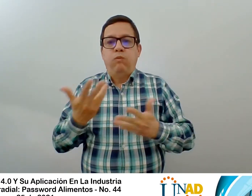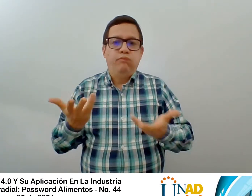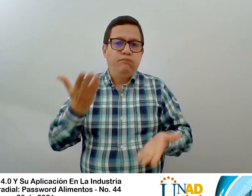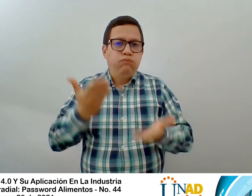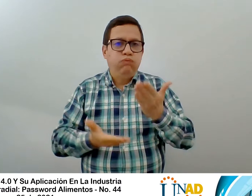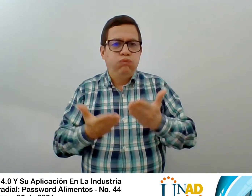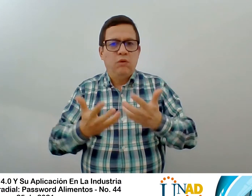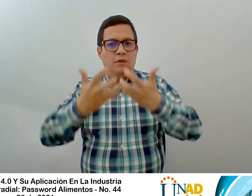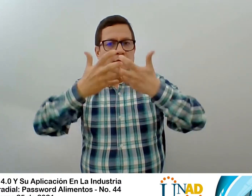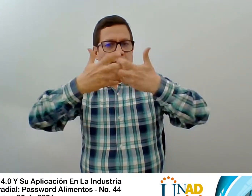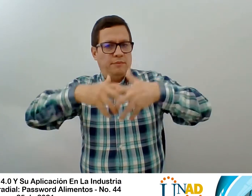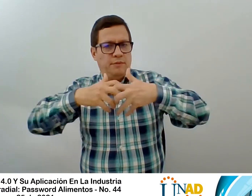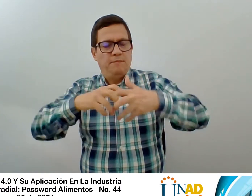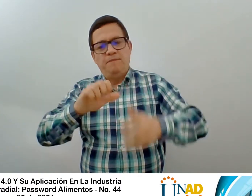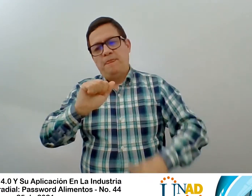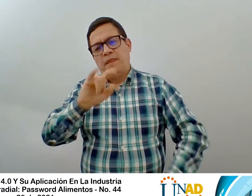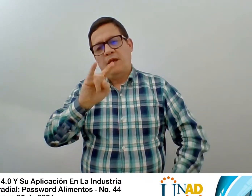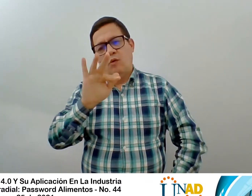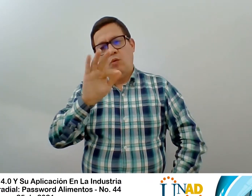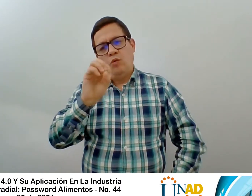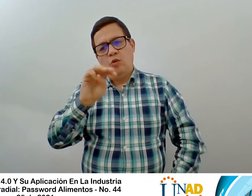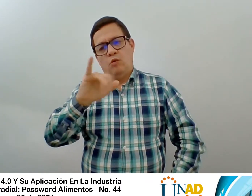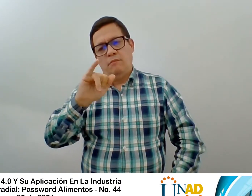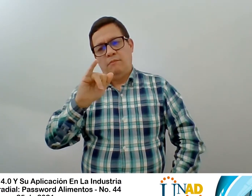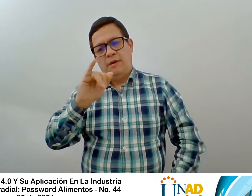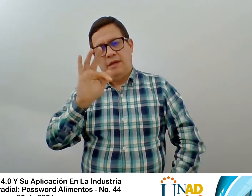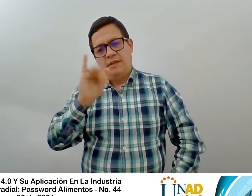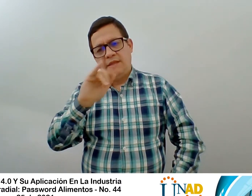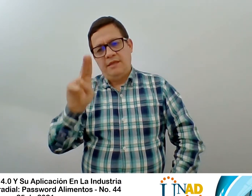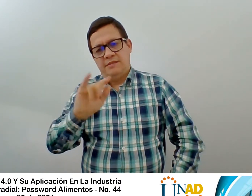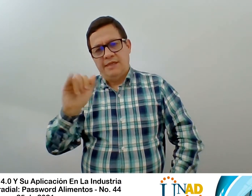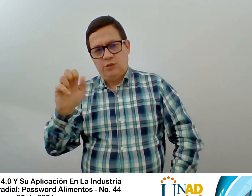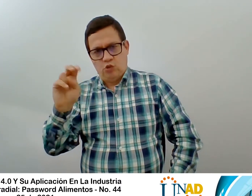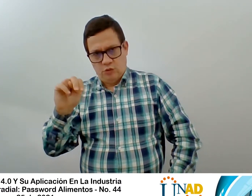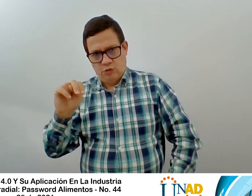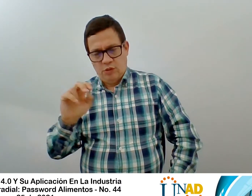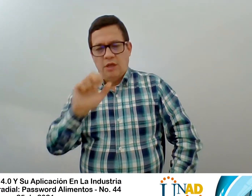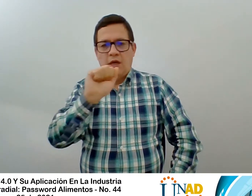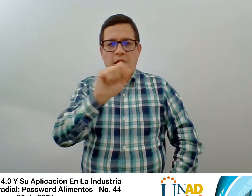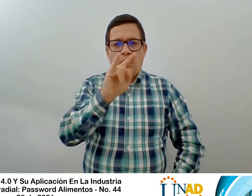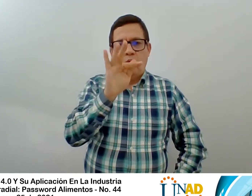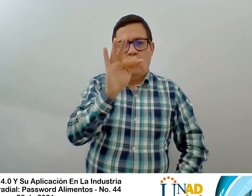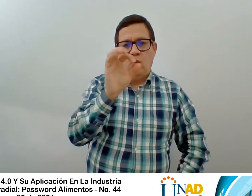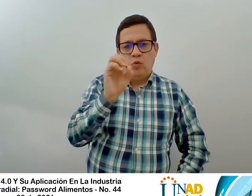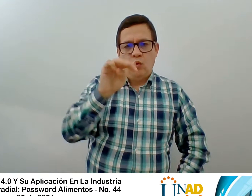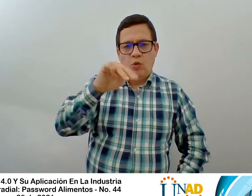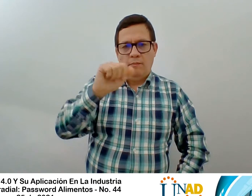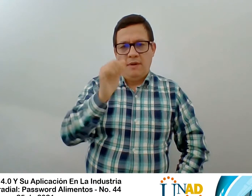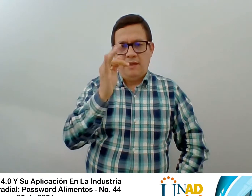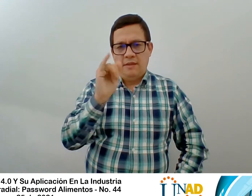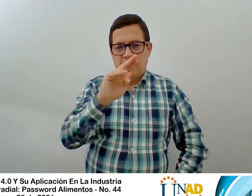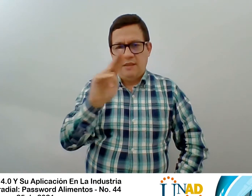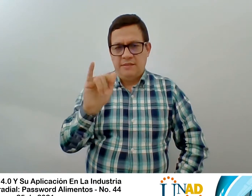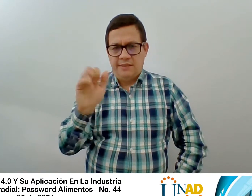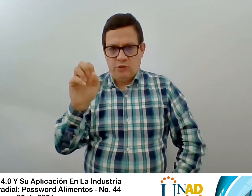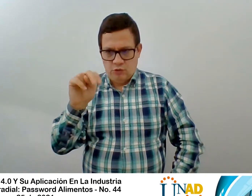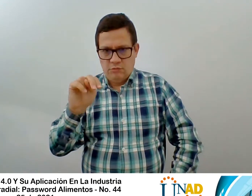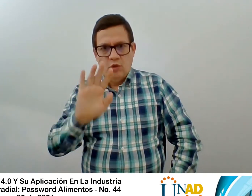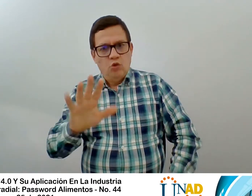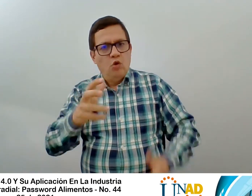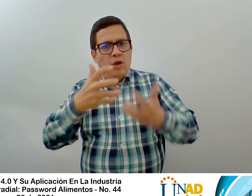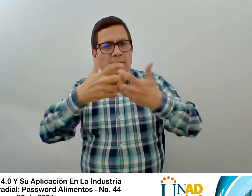ya estábamos viviendo un proceso de automatización de la industria, es decir, los equipos y maquinarias ya tenían un